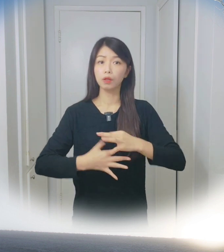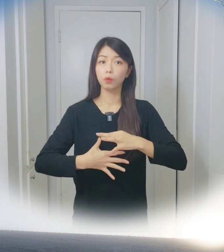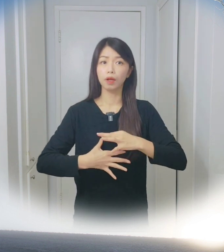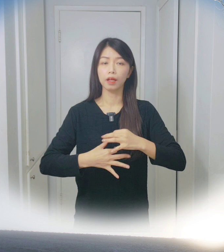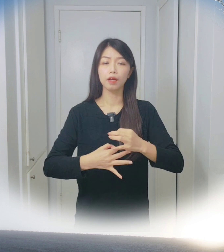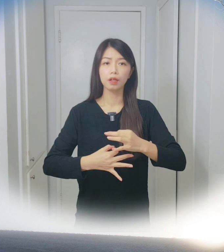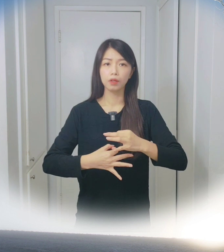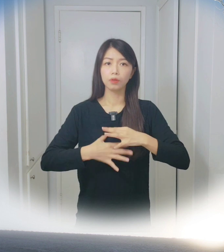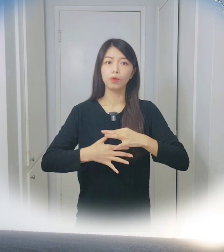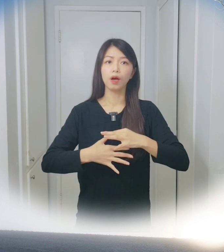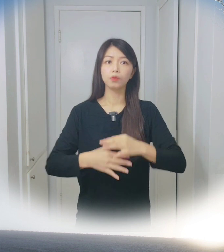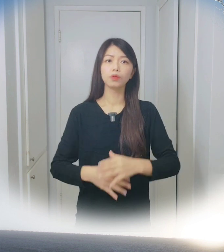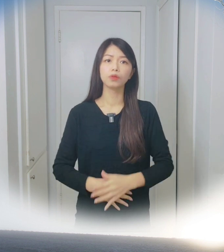놀라다